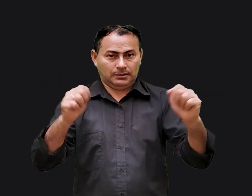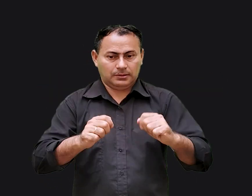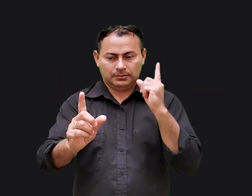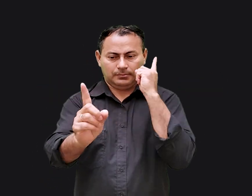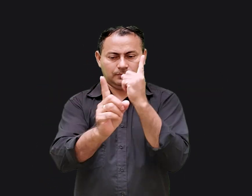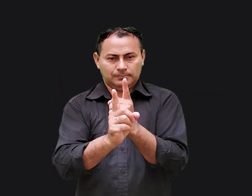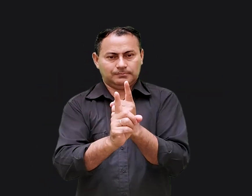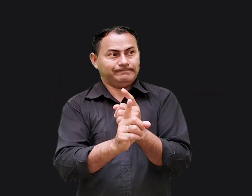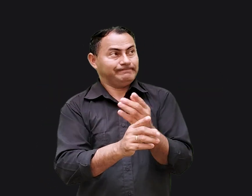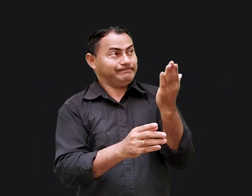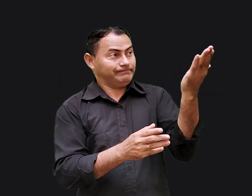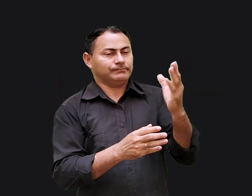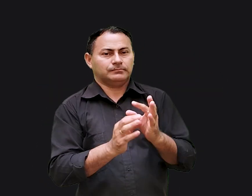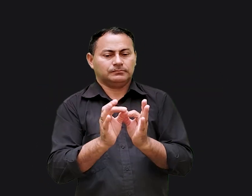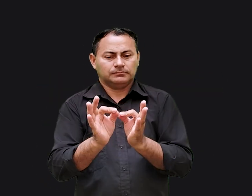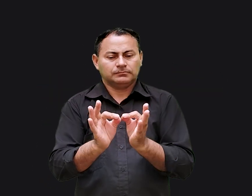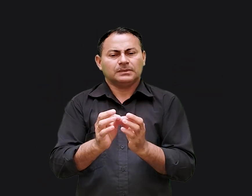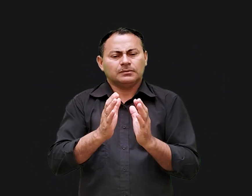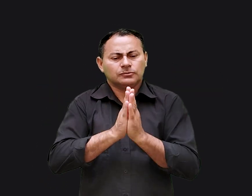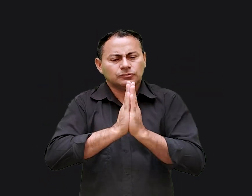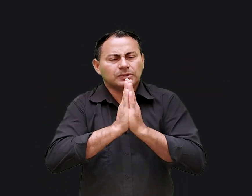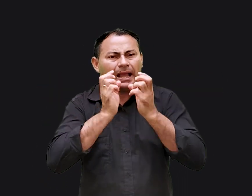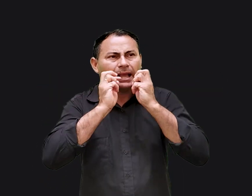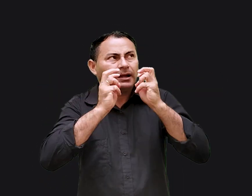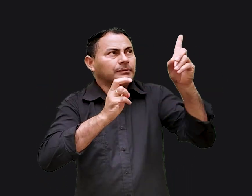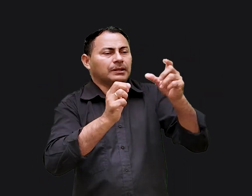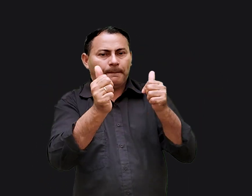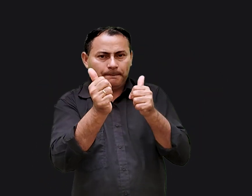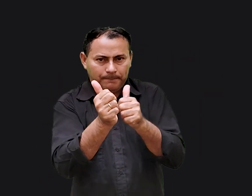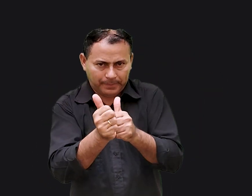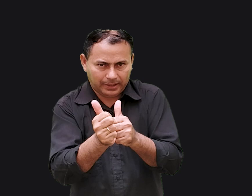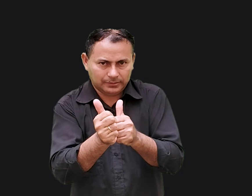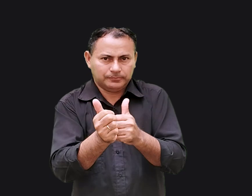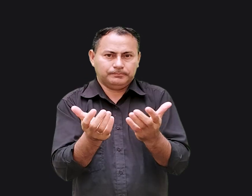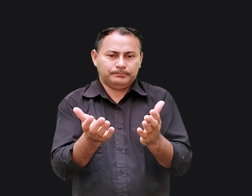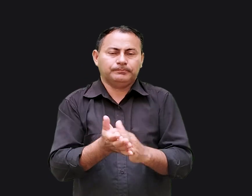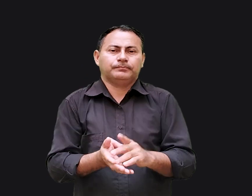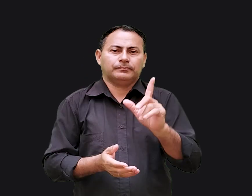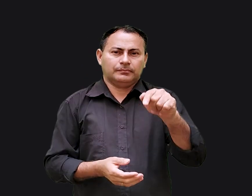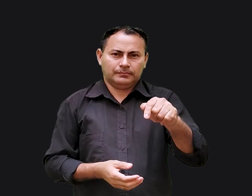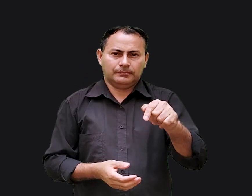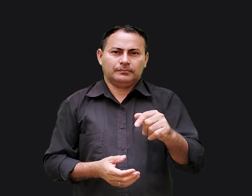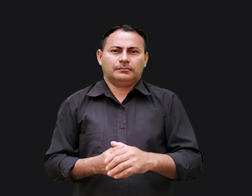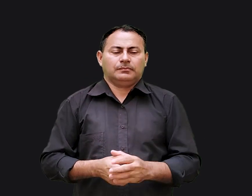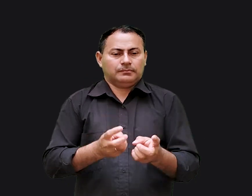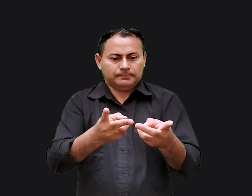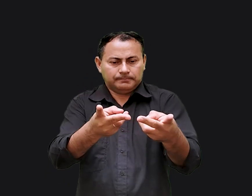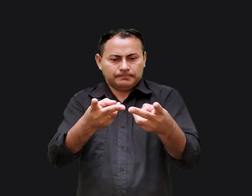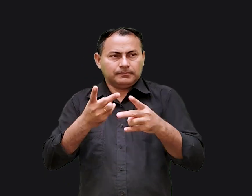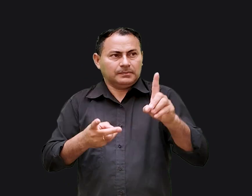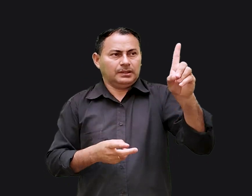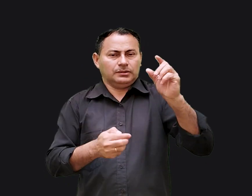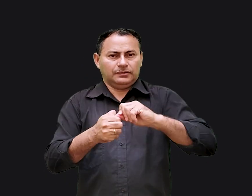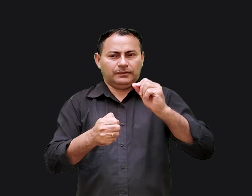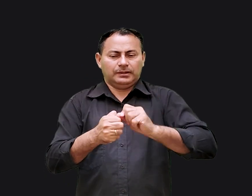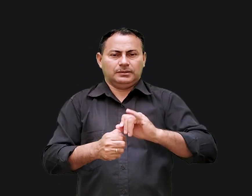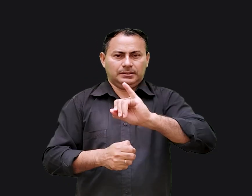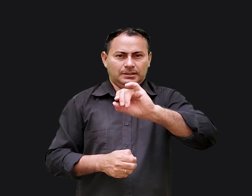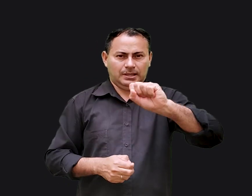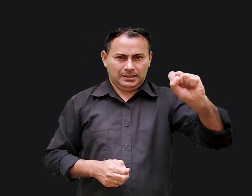possível achá-lo. Clamem por ele enquanto está perto. Este é o convite que Deus fez através de